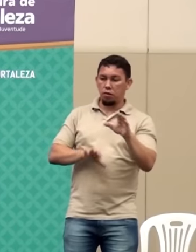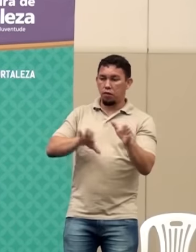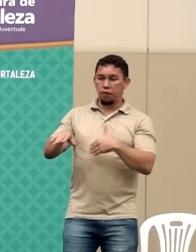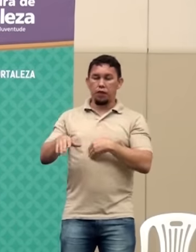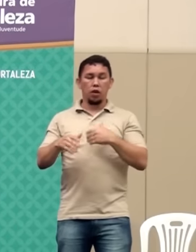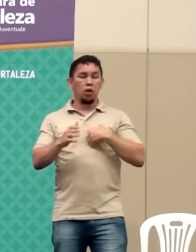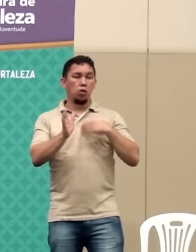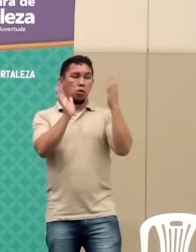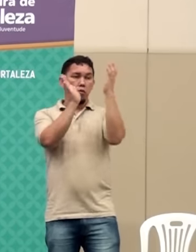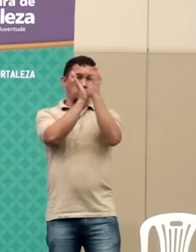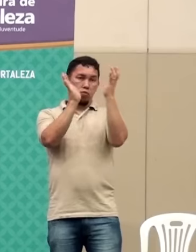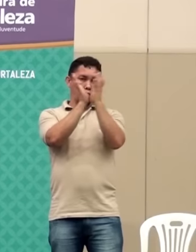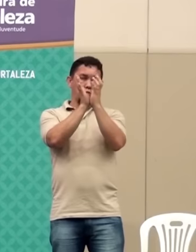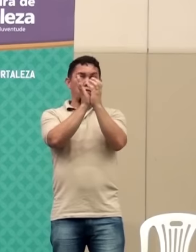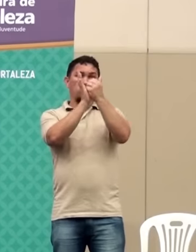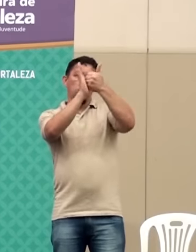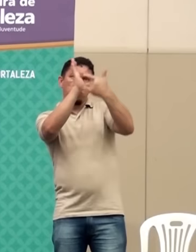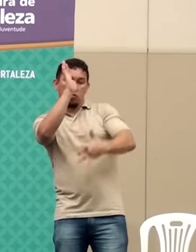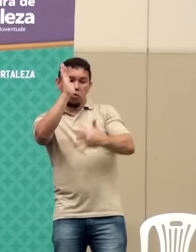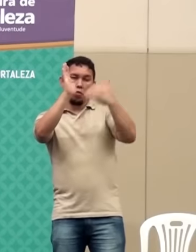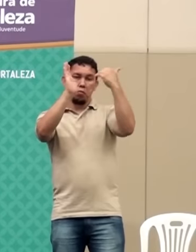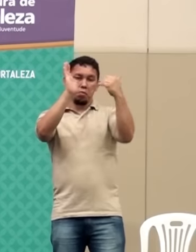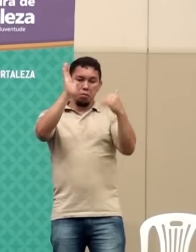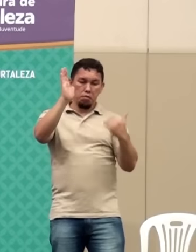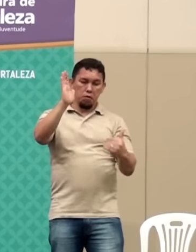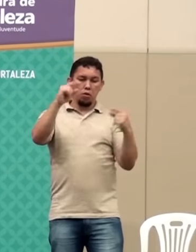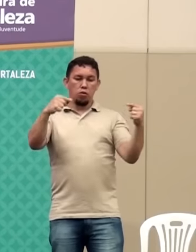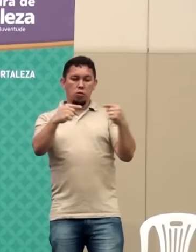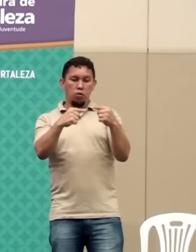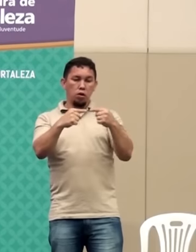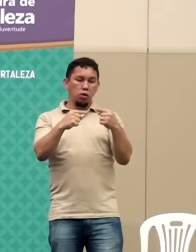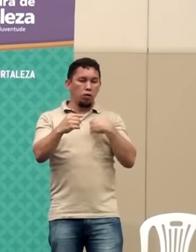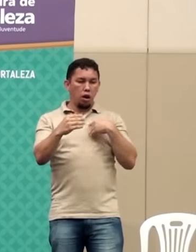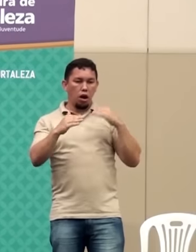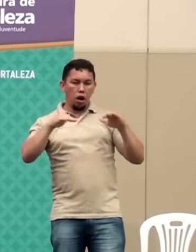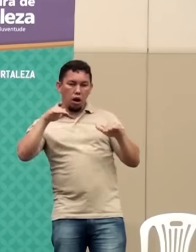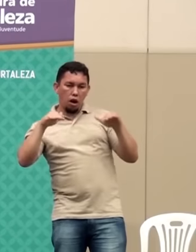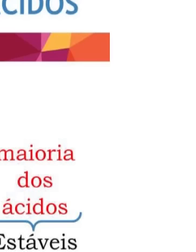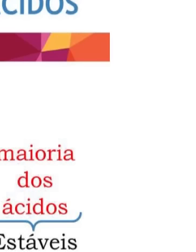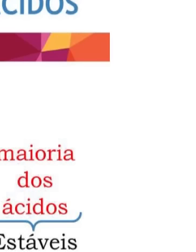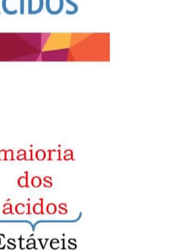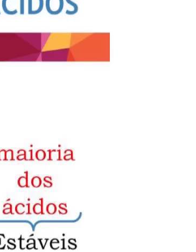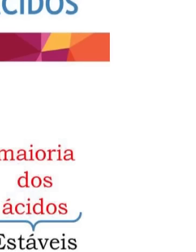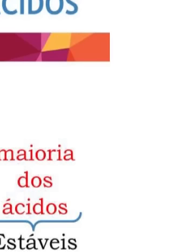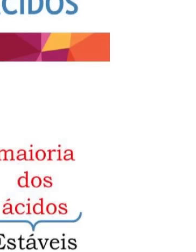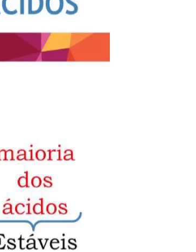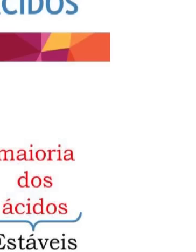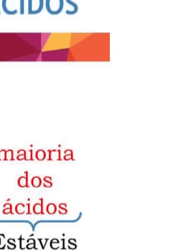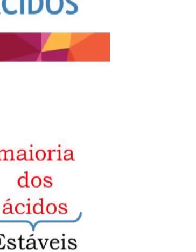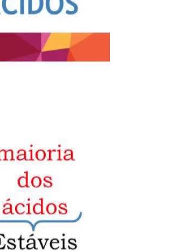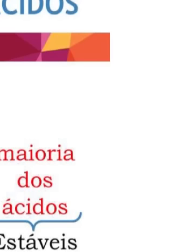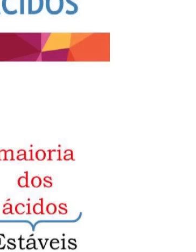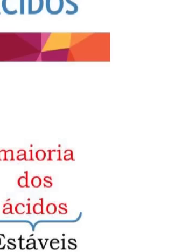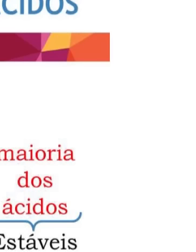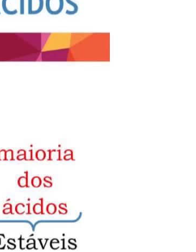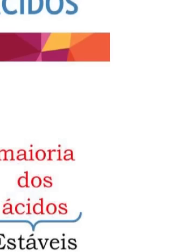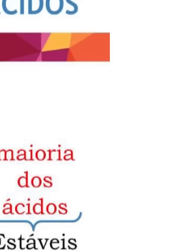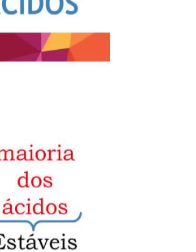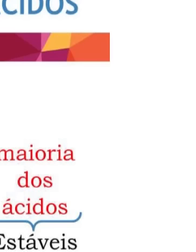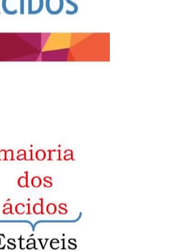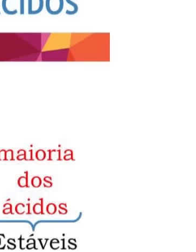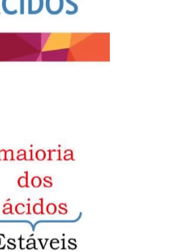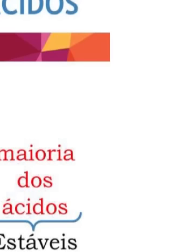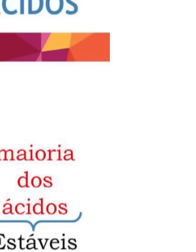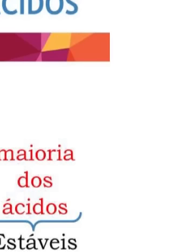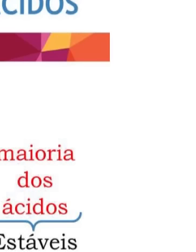Última classificação que a gente vai fazer dos ácidos quanto à estabilidade. Aí lembra que eu acabei de falar do H2SO3? Olha aí, ó. Ele